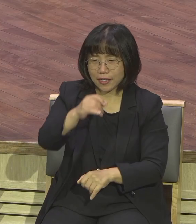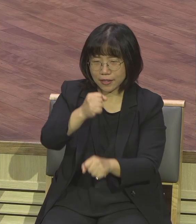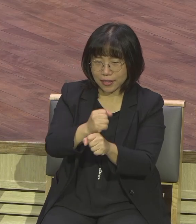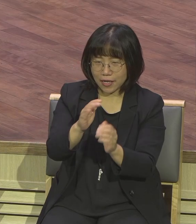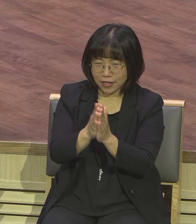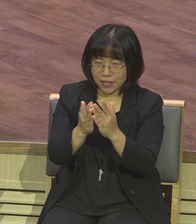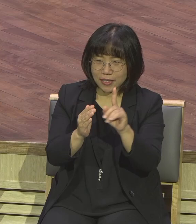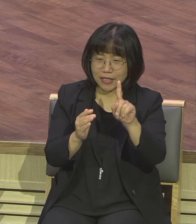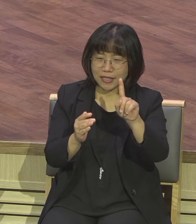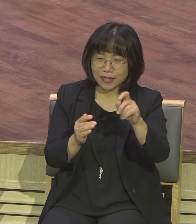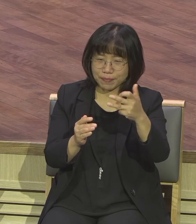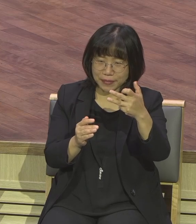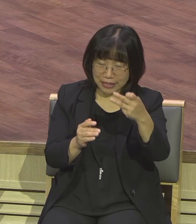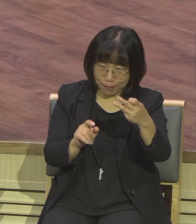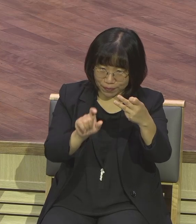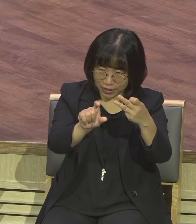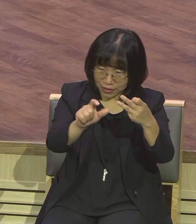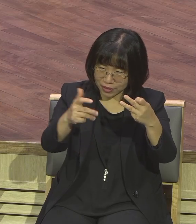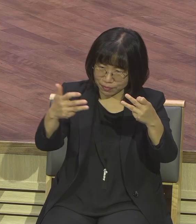18절.